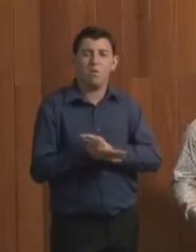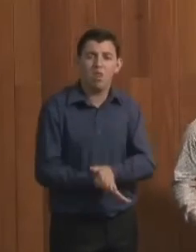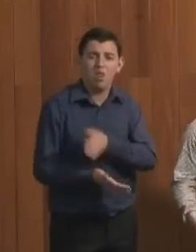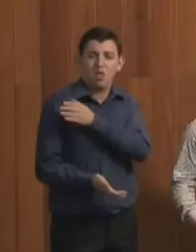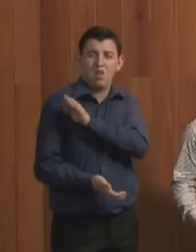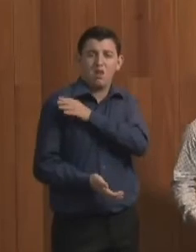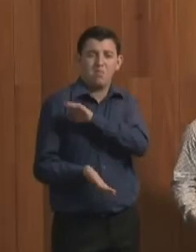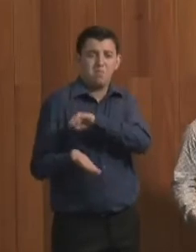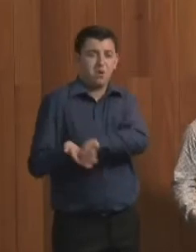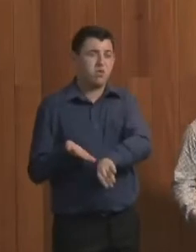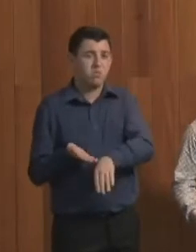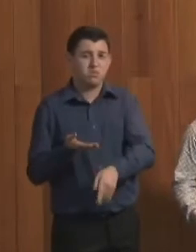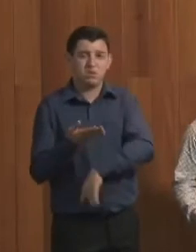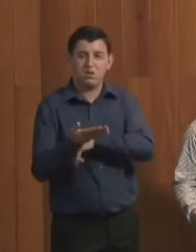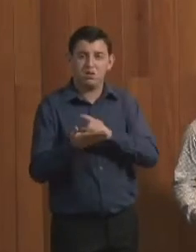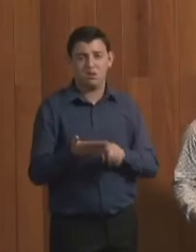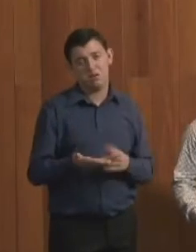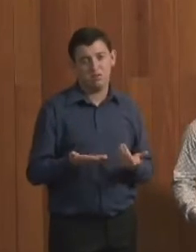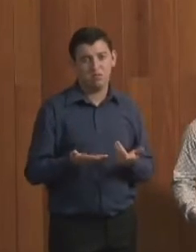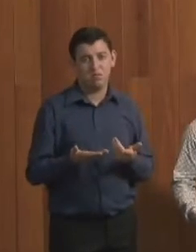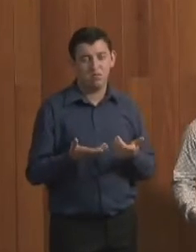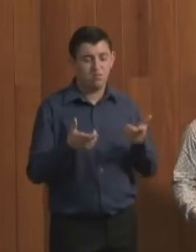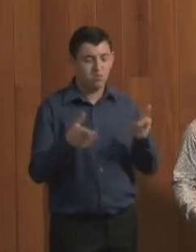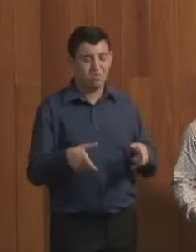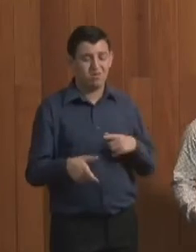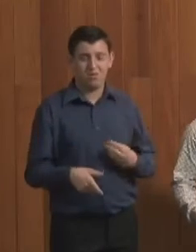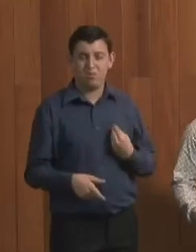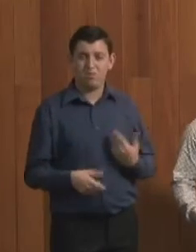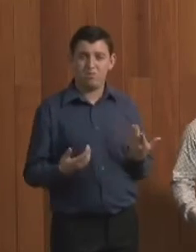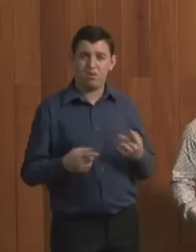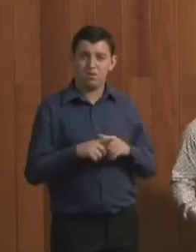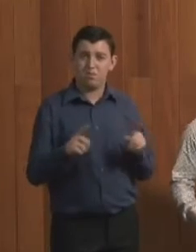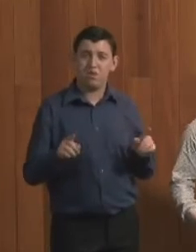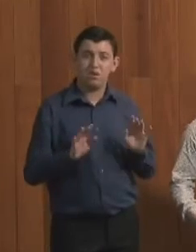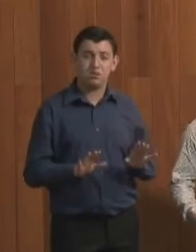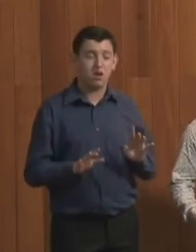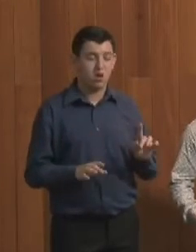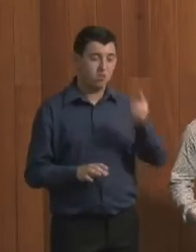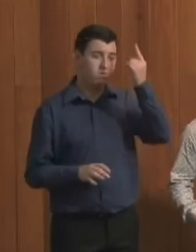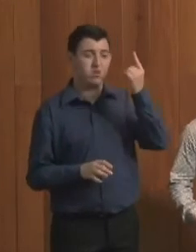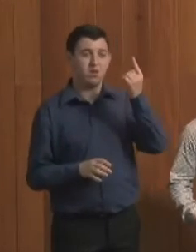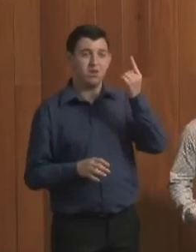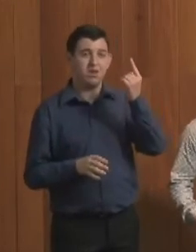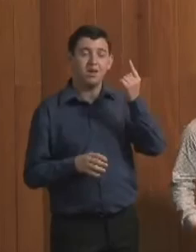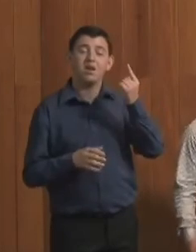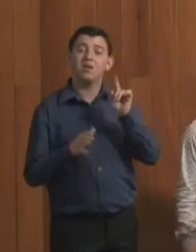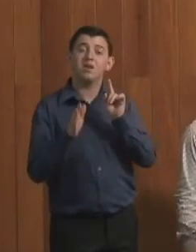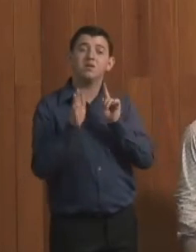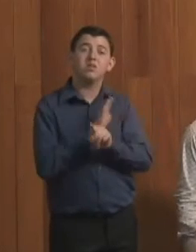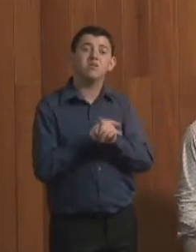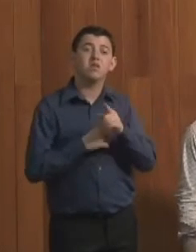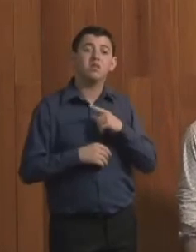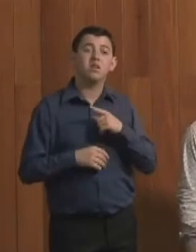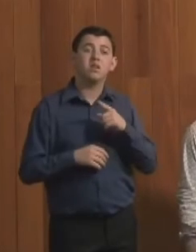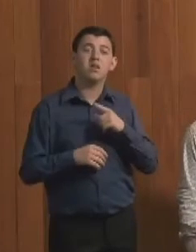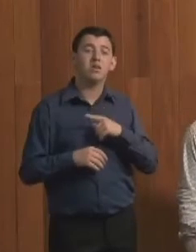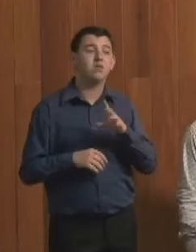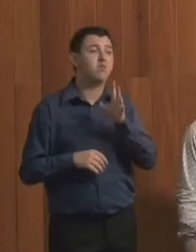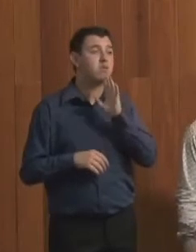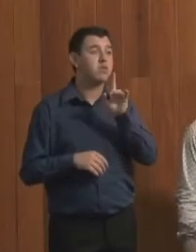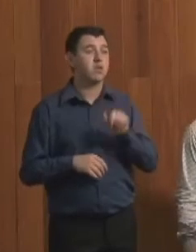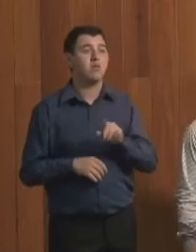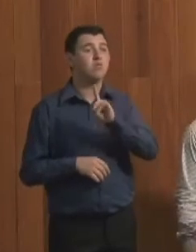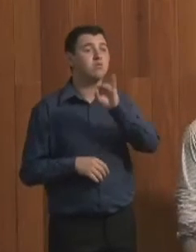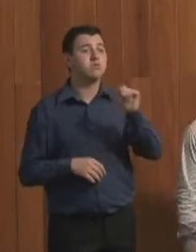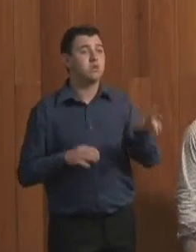existe uma legislação. Parece que eles falaram que a única questão que eles têm reconhecida é a comemoração do Dia do